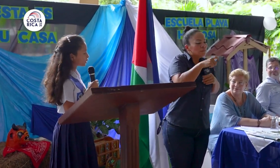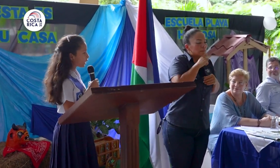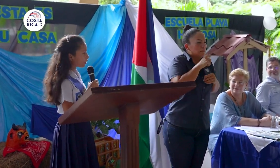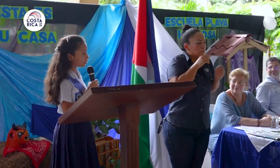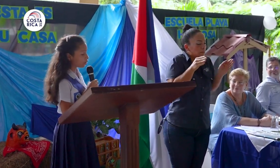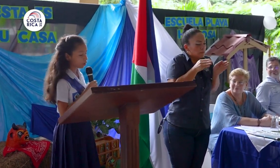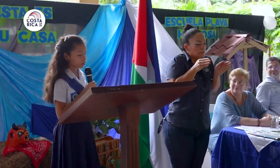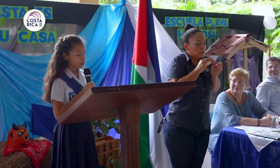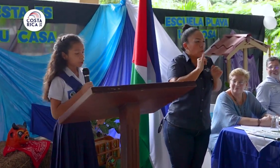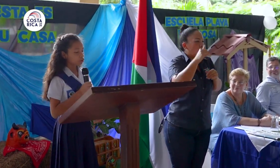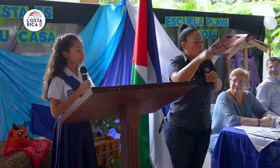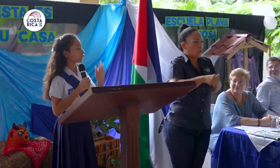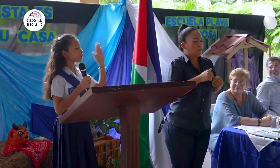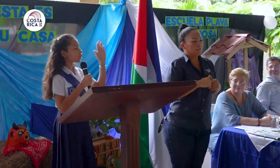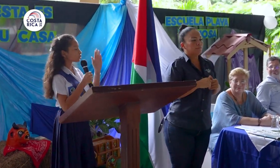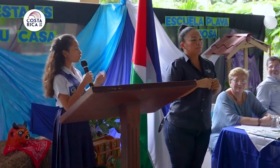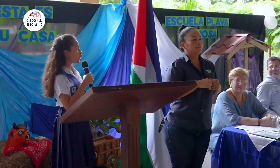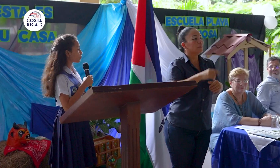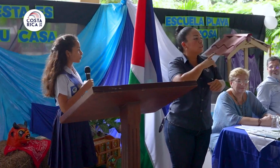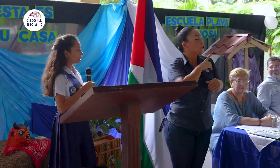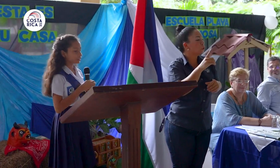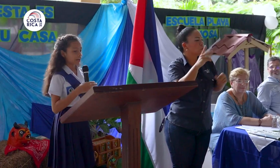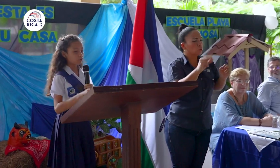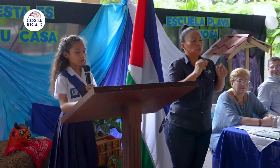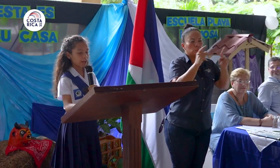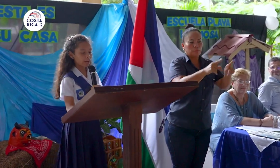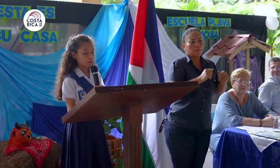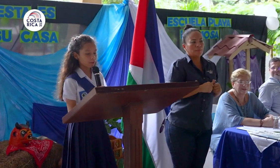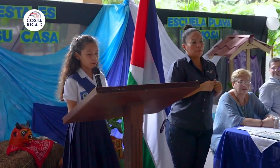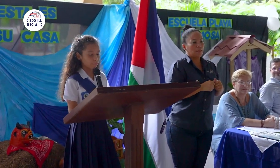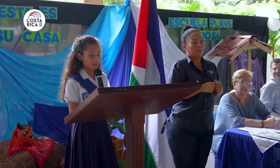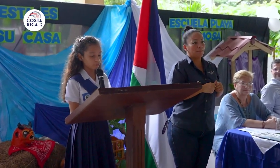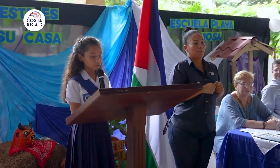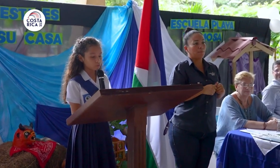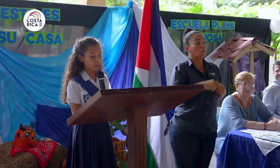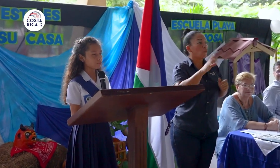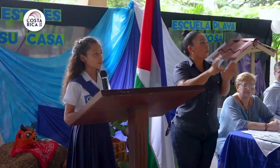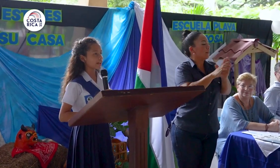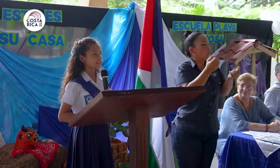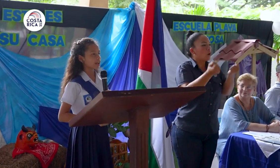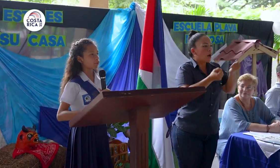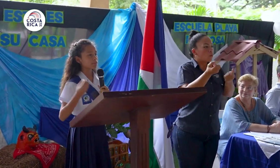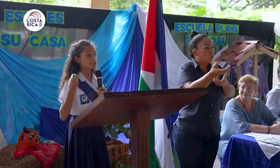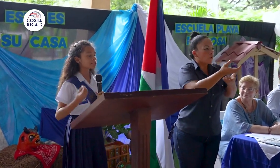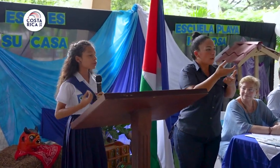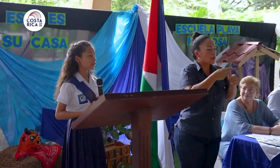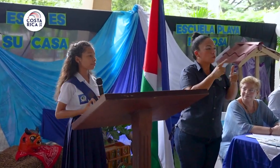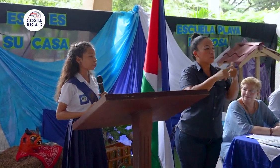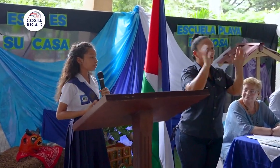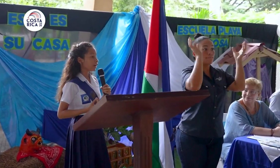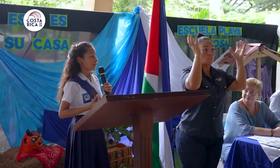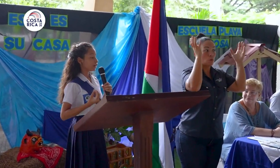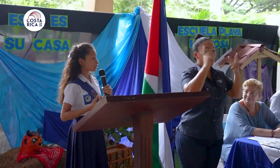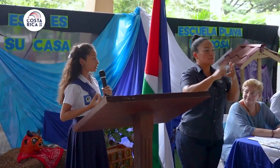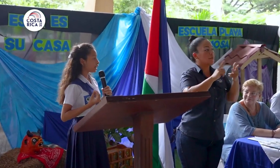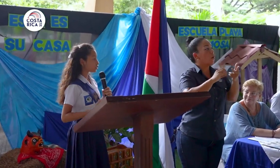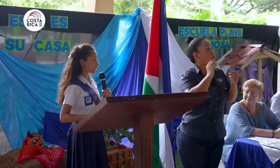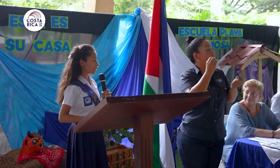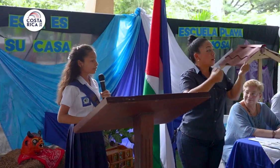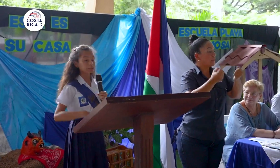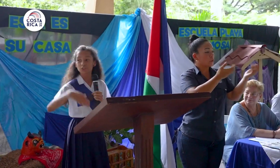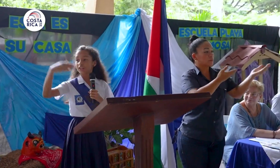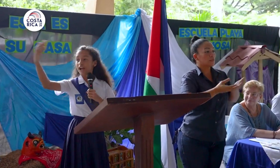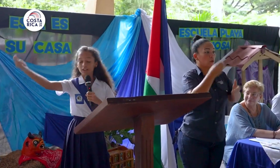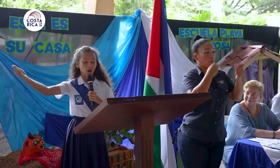como lo hicieron hoy, donde Dios no lo permita, un carro de bomberos, una ambulancia o el mismo camión que nos trae